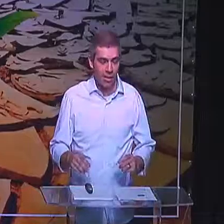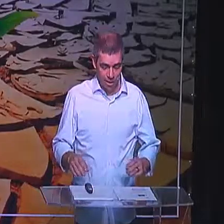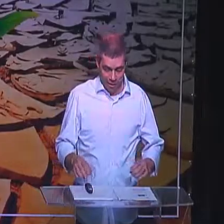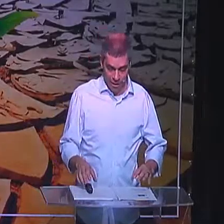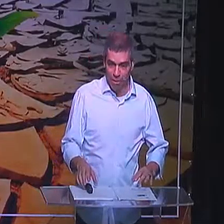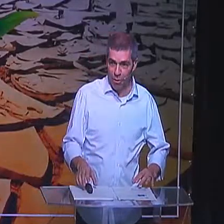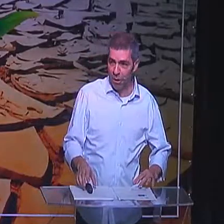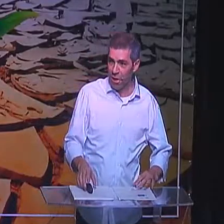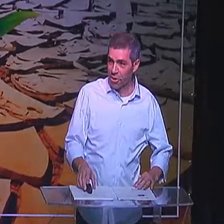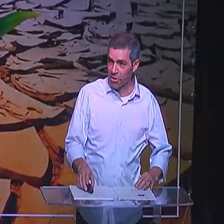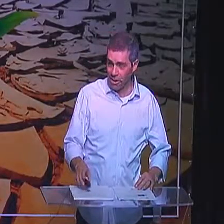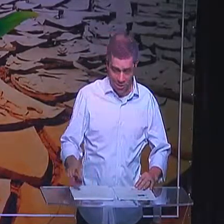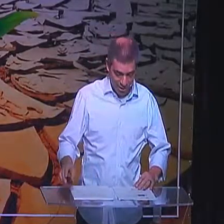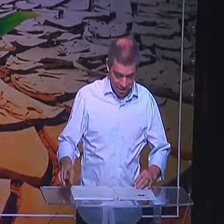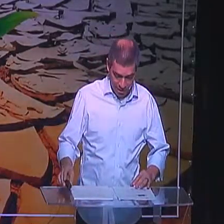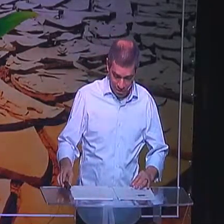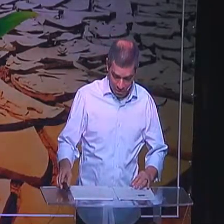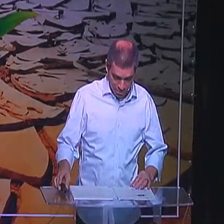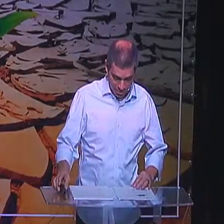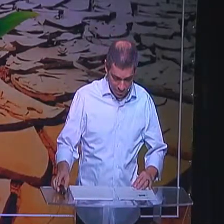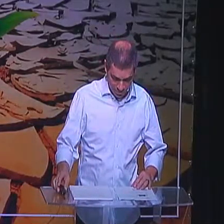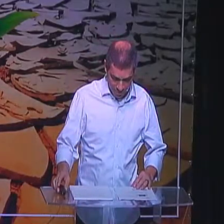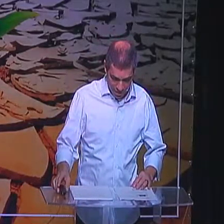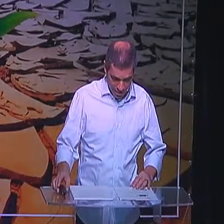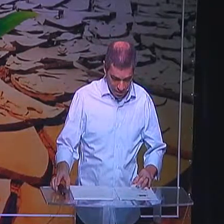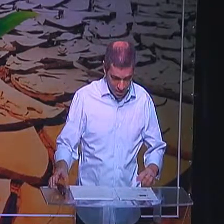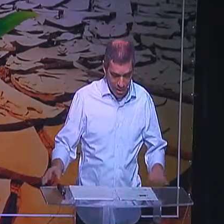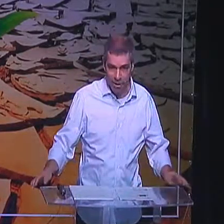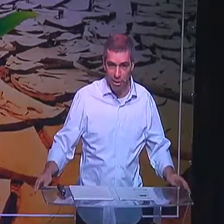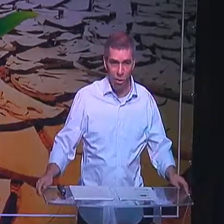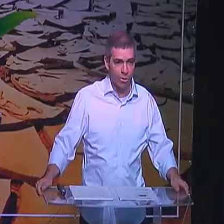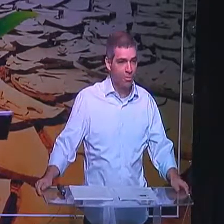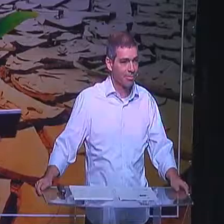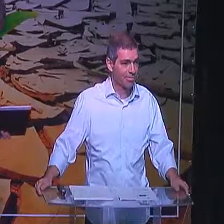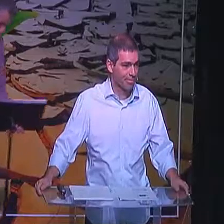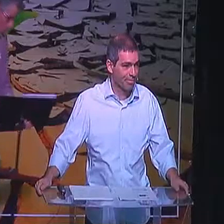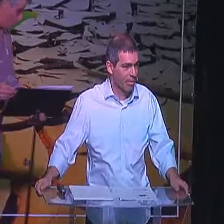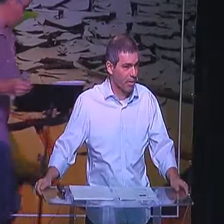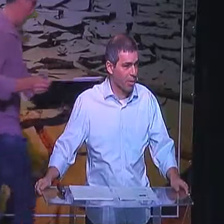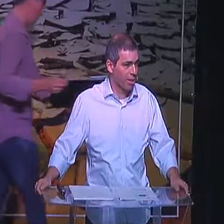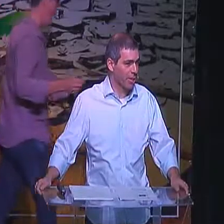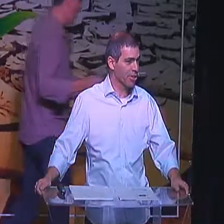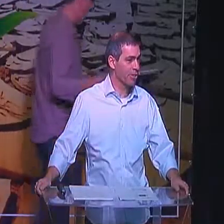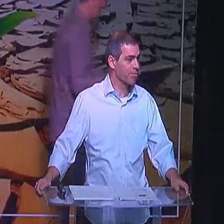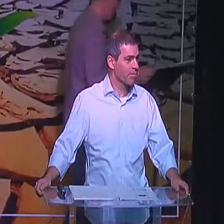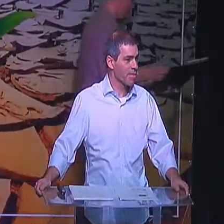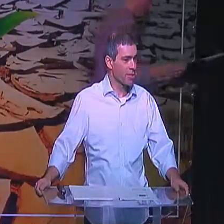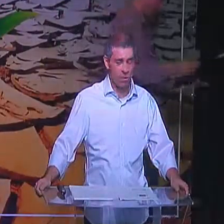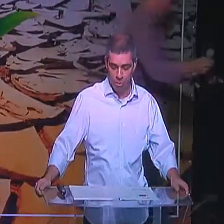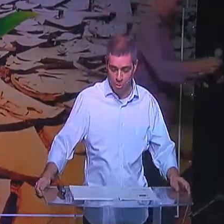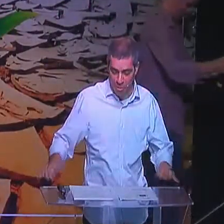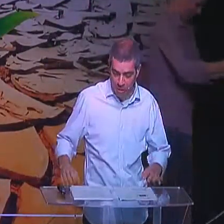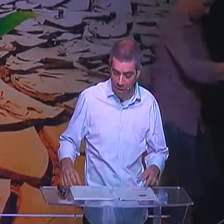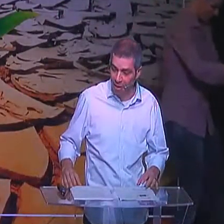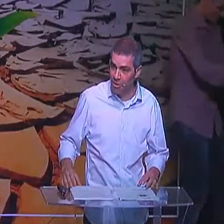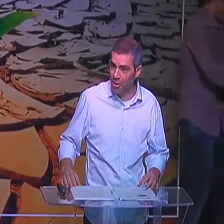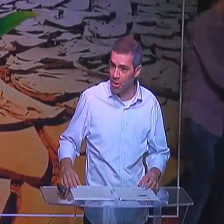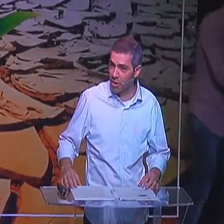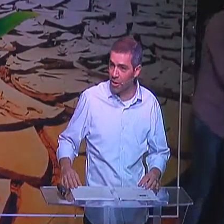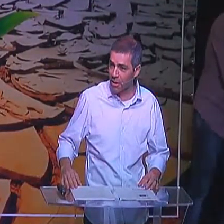que privilégio a gente está tendo a cada encontro como igreja seja nos grupos